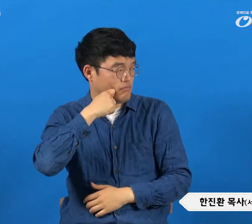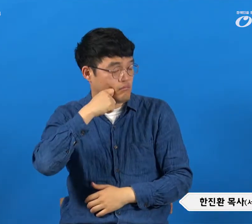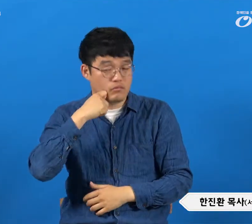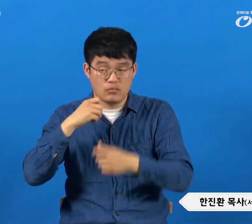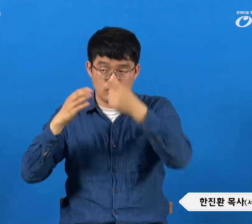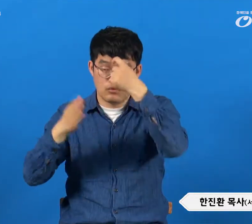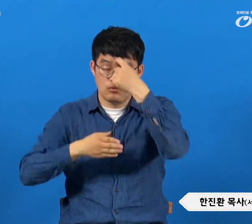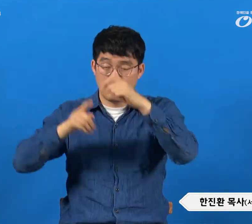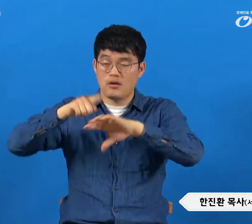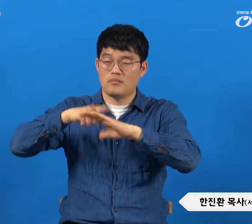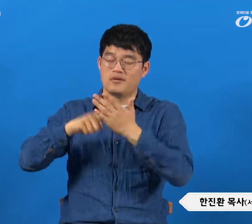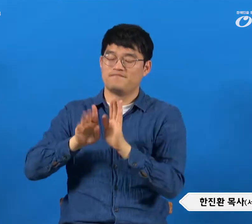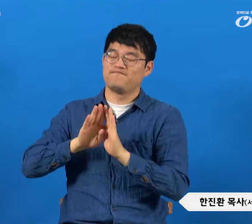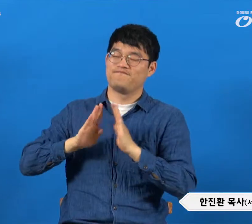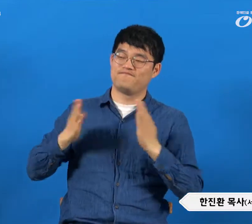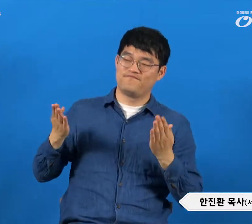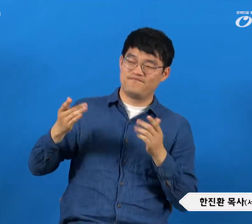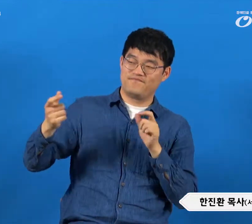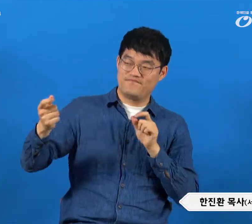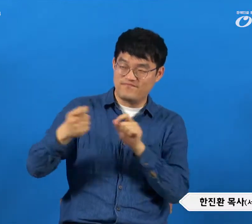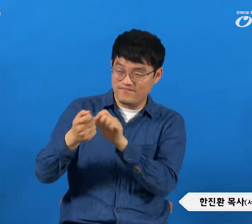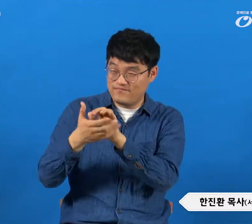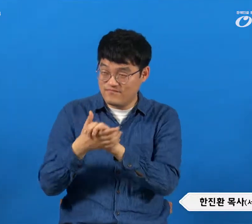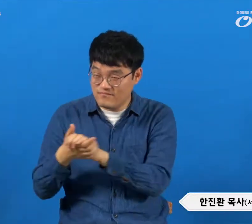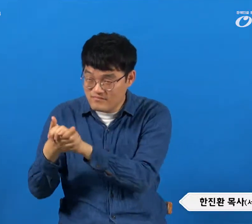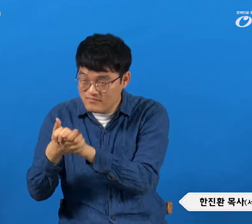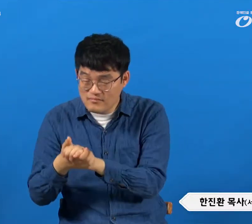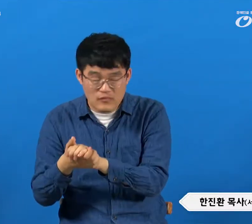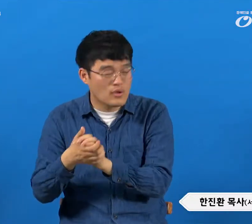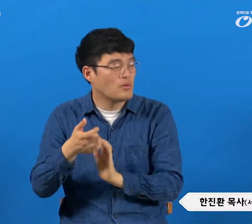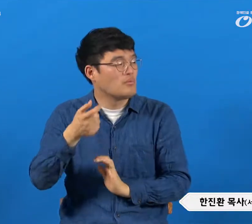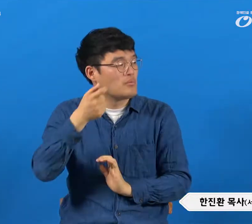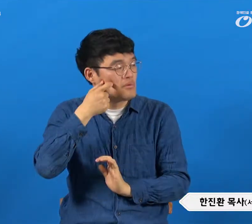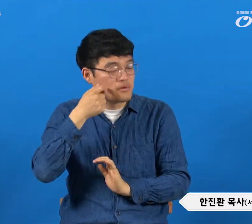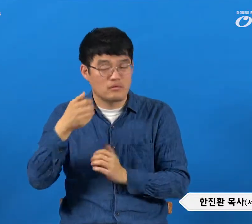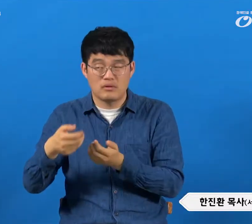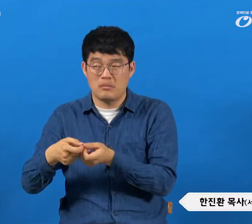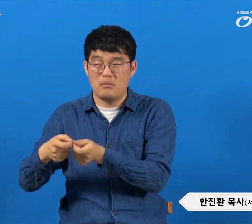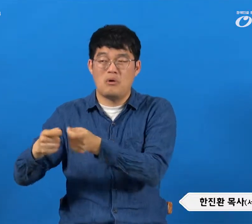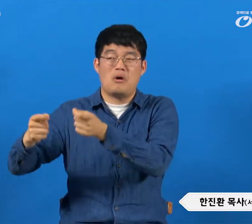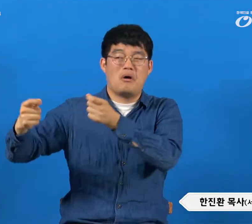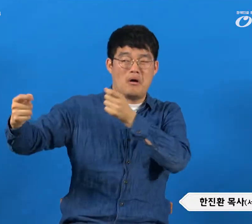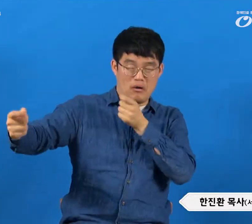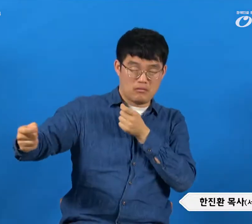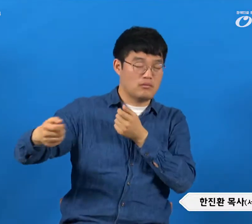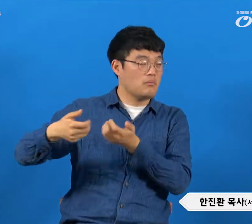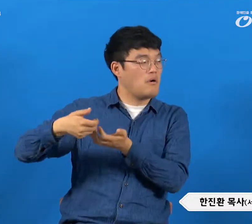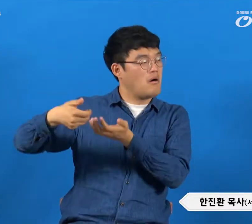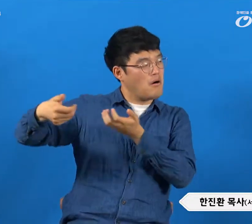교인들에게 마음문을 열지를 못하고 자꾸만 교인들과 거리감을 두려고 한다는 것입니다.